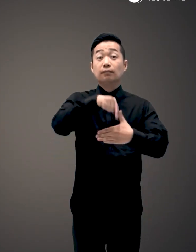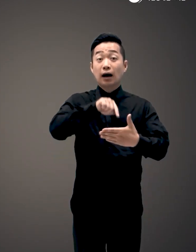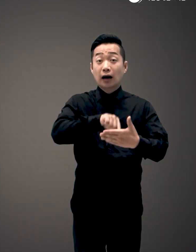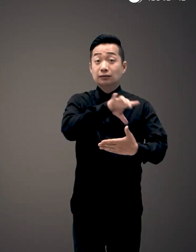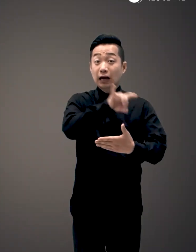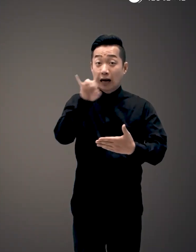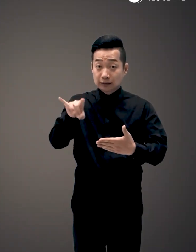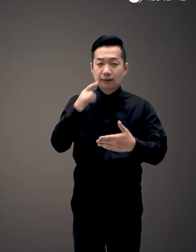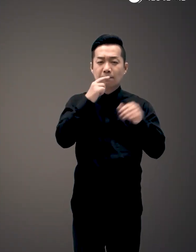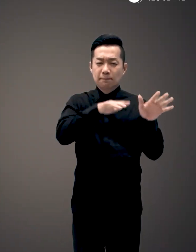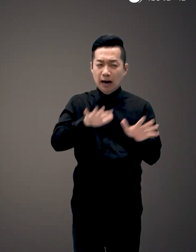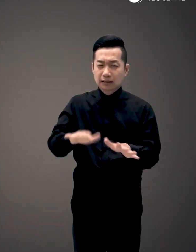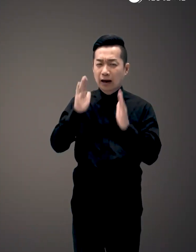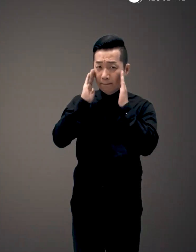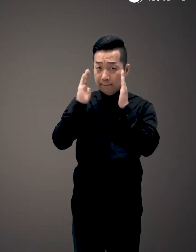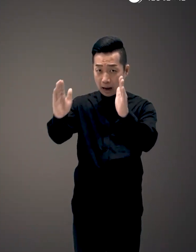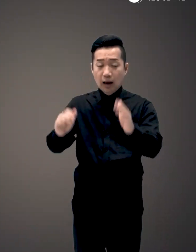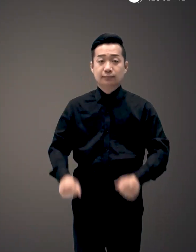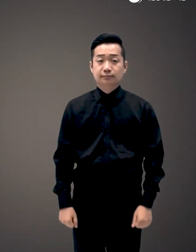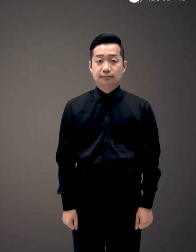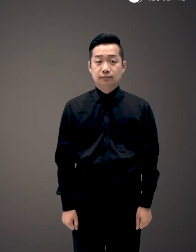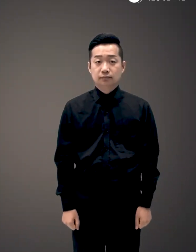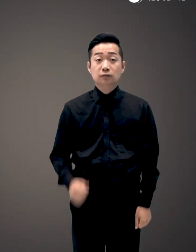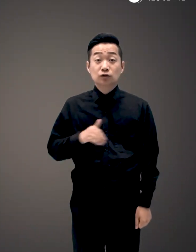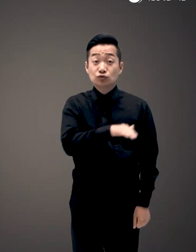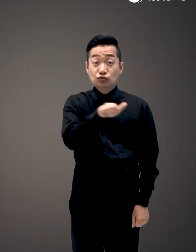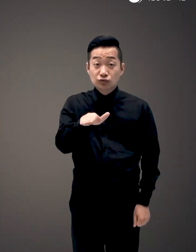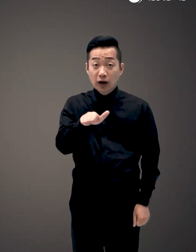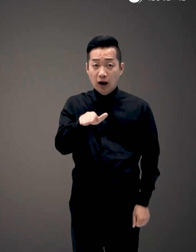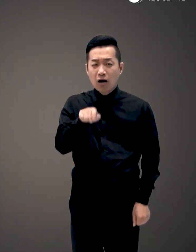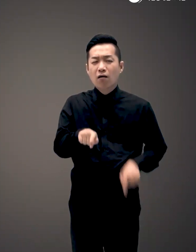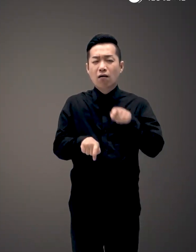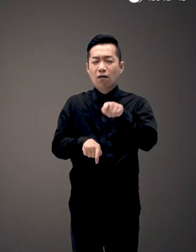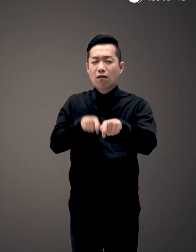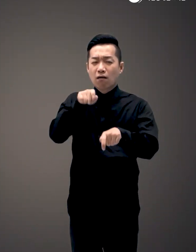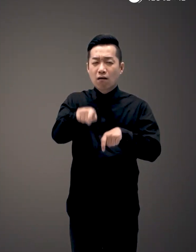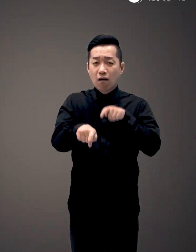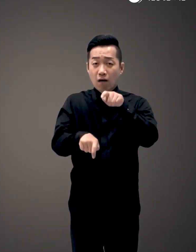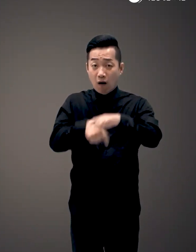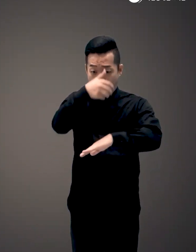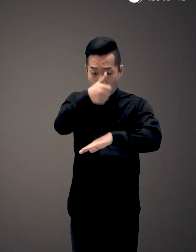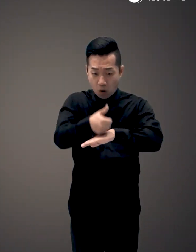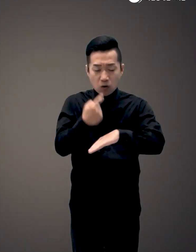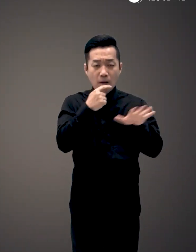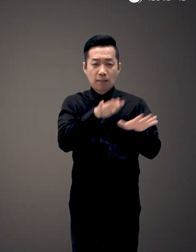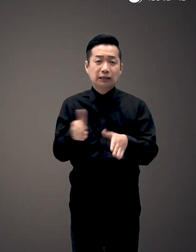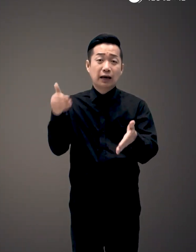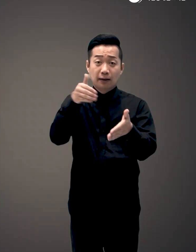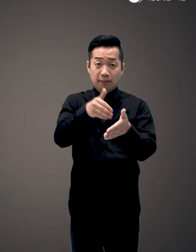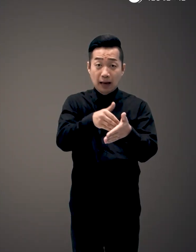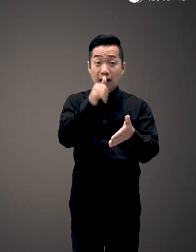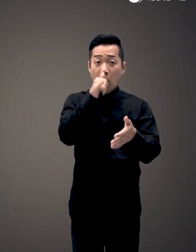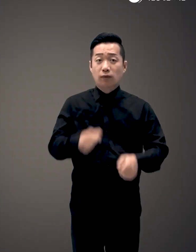마음은 종종 바다로 휘고 우리의 발걸음은 결국 바다에 닿기도 한다.